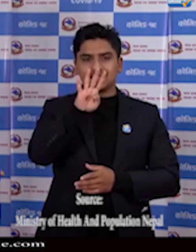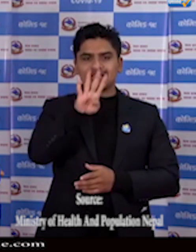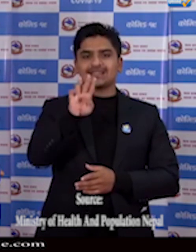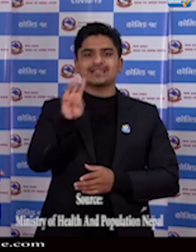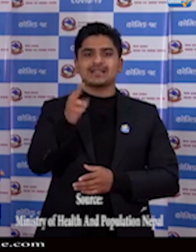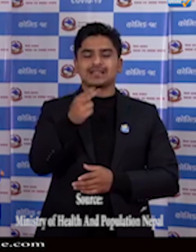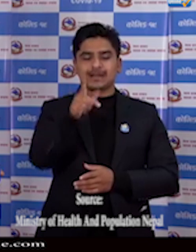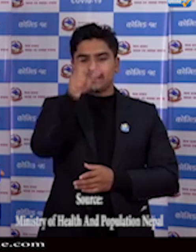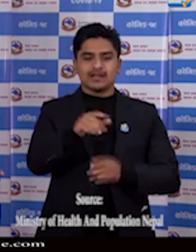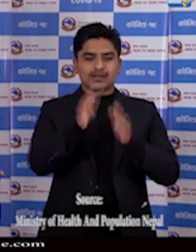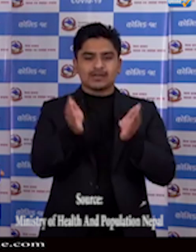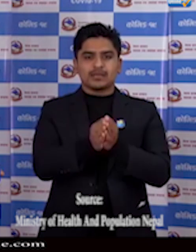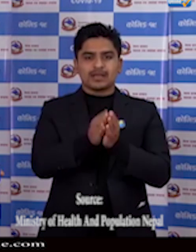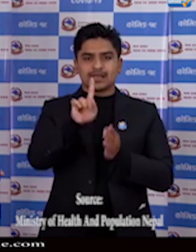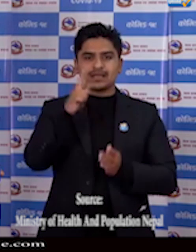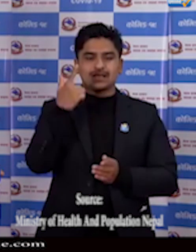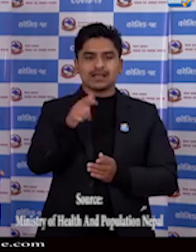60,243 व्यक्तिहरू गरी कुल